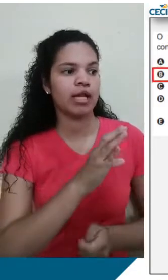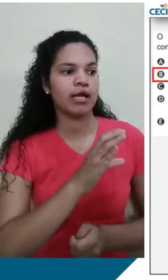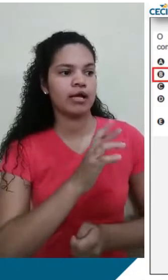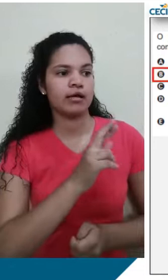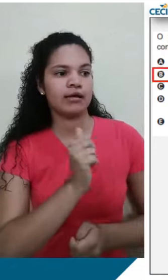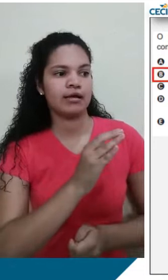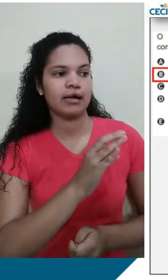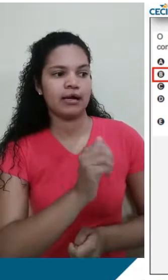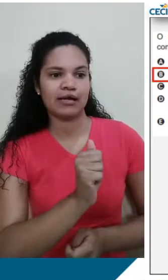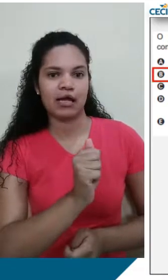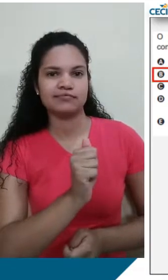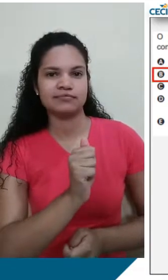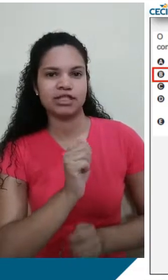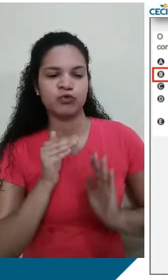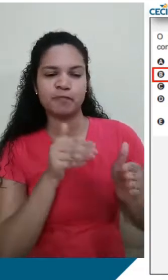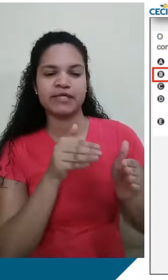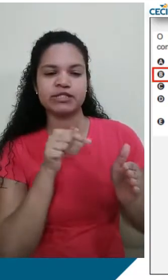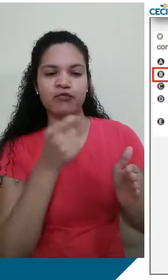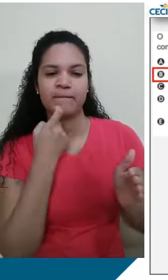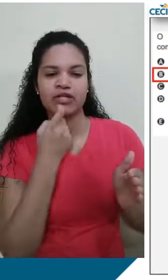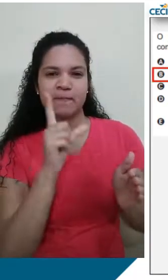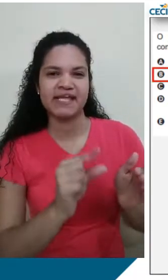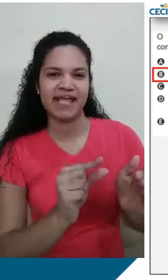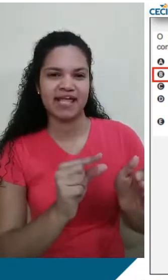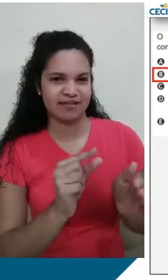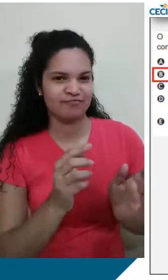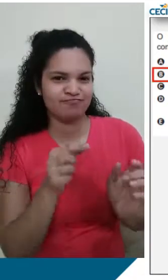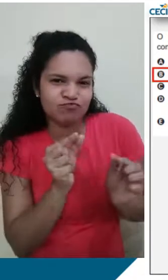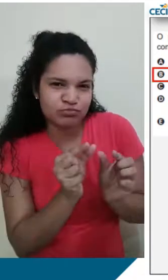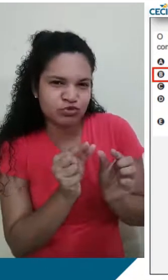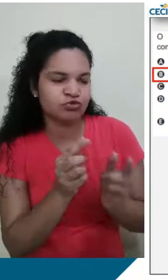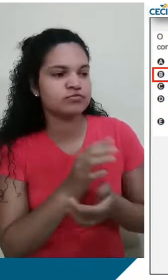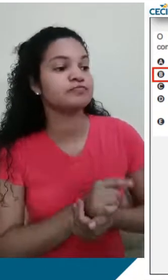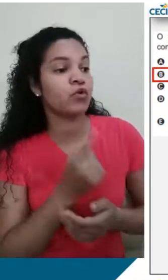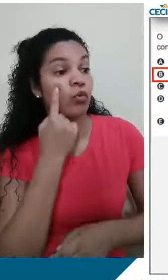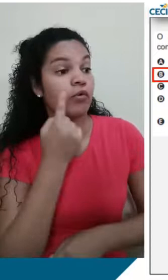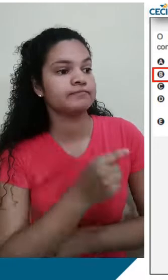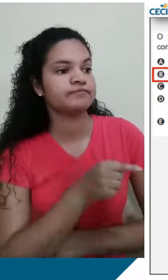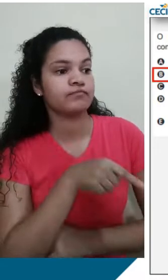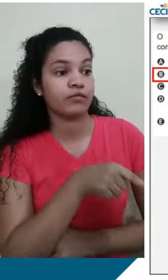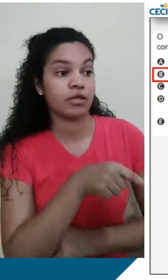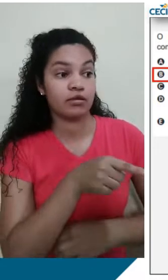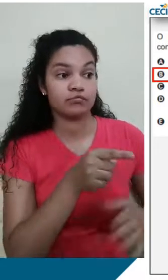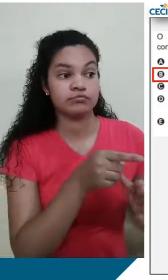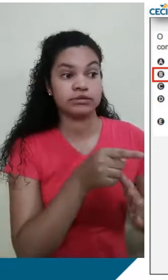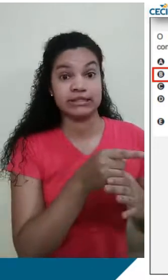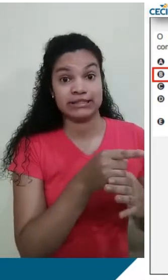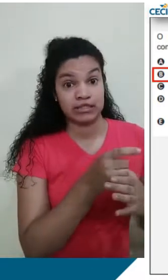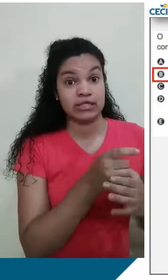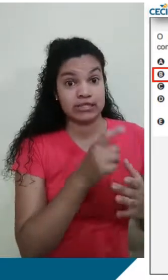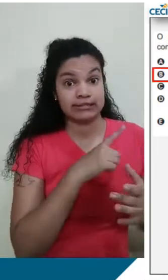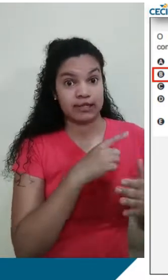predando especialmente animais pequenos. Aqui no caso das cracas, nós observamos que a densidade era